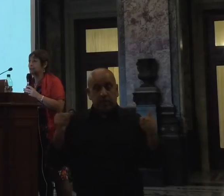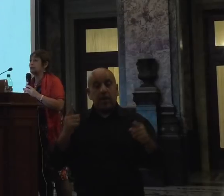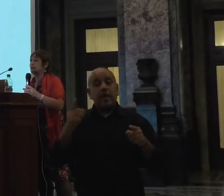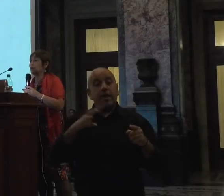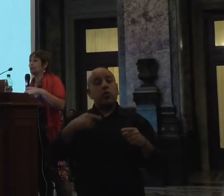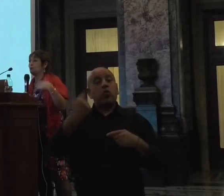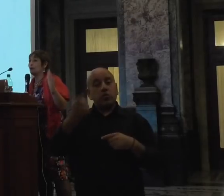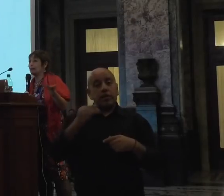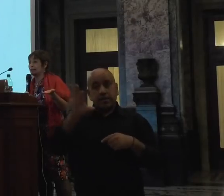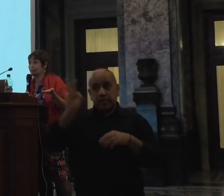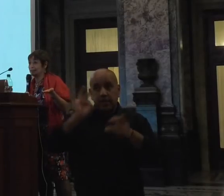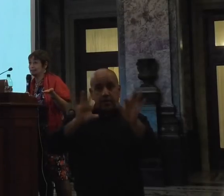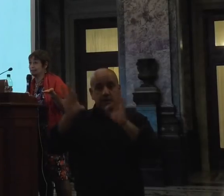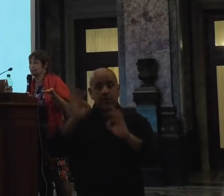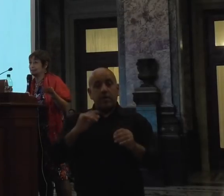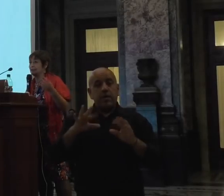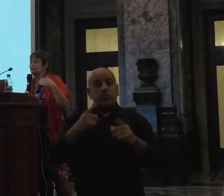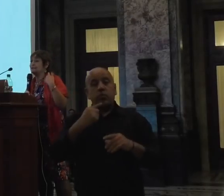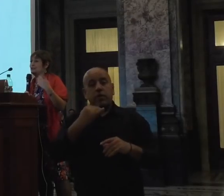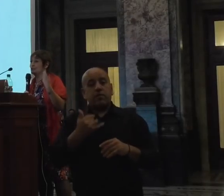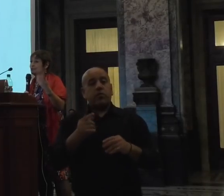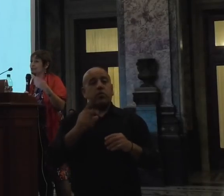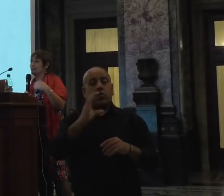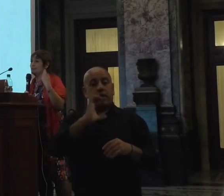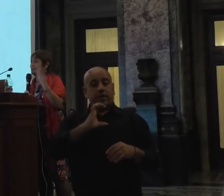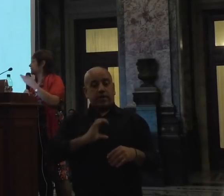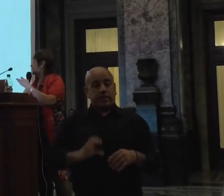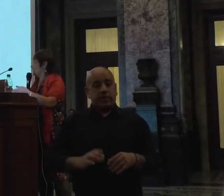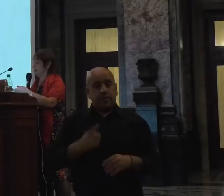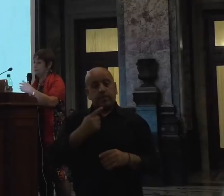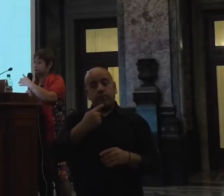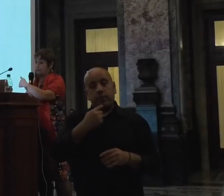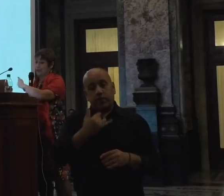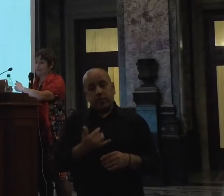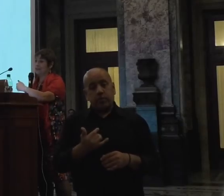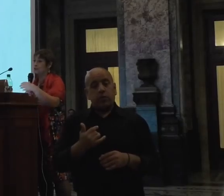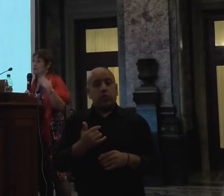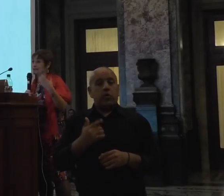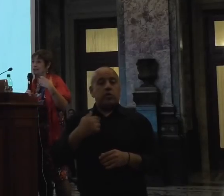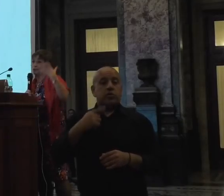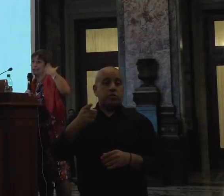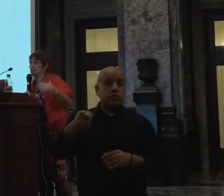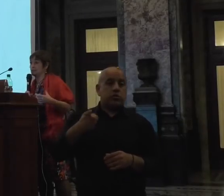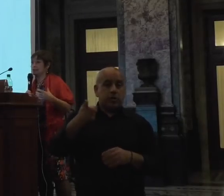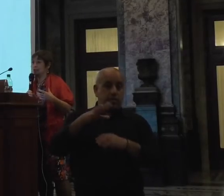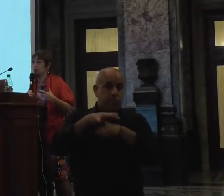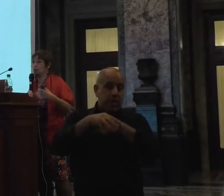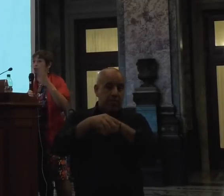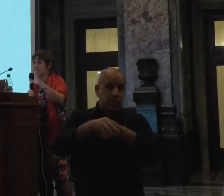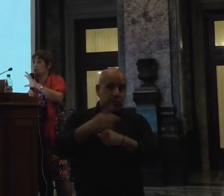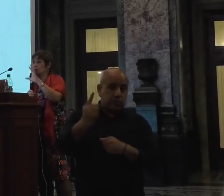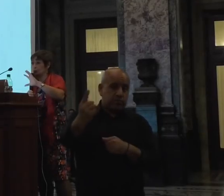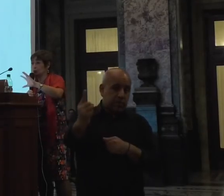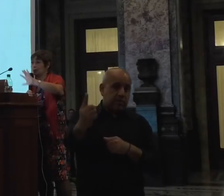selectiva, por ejemplo, a características. Si yo sé que mi amigo va a estar corriendo vestido de